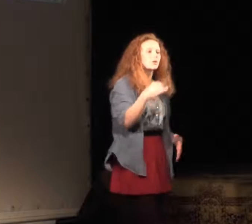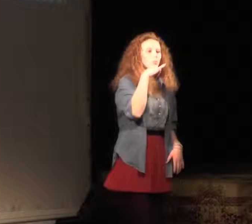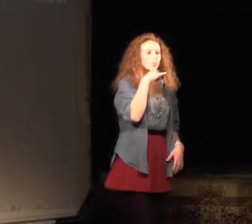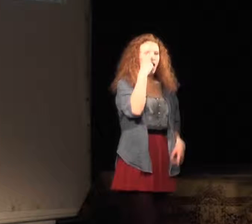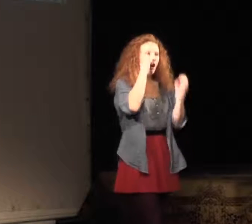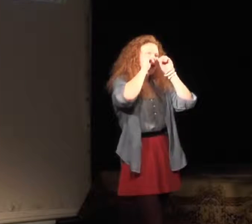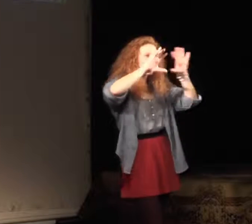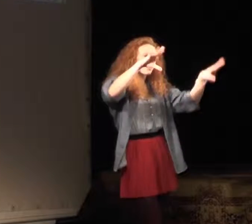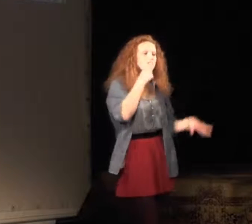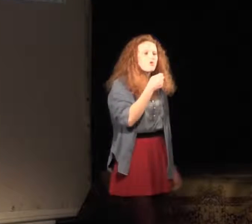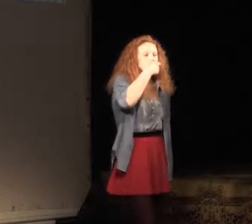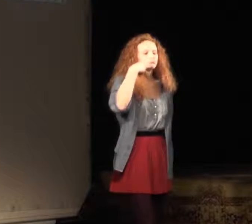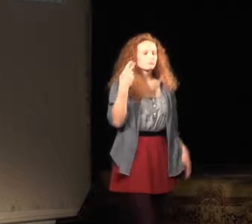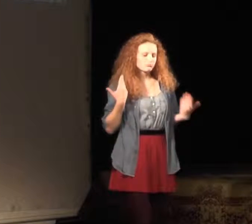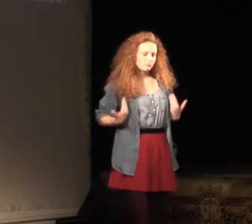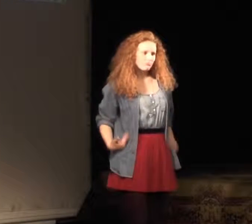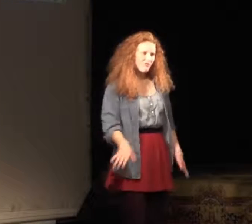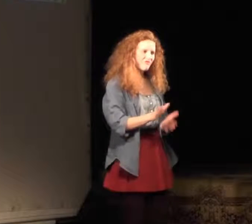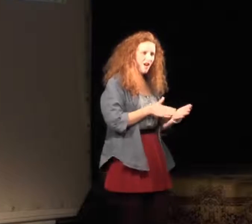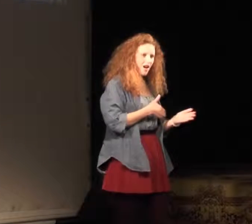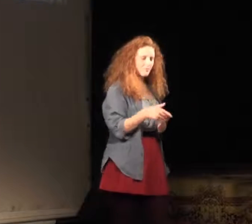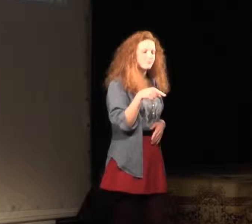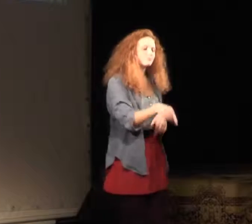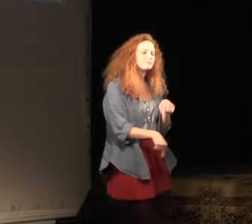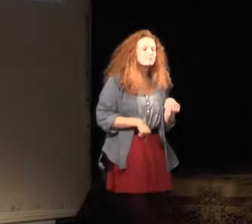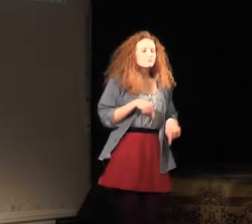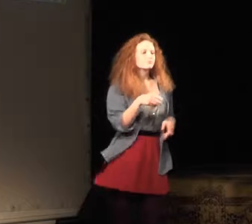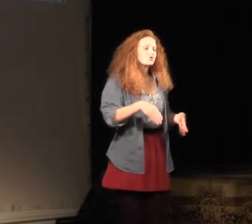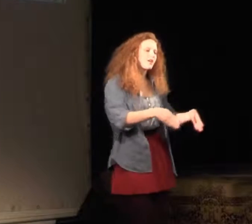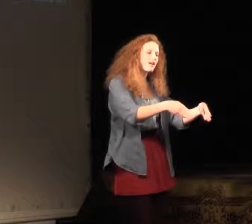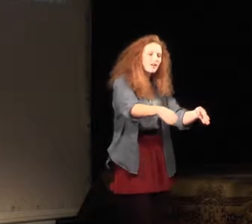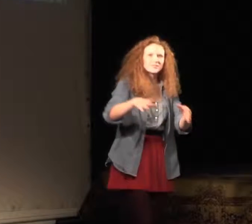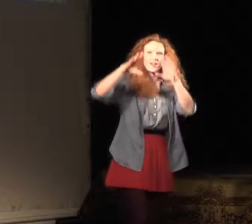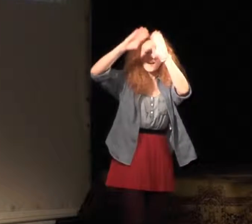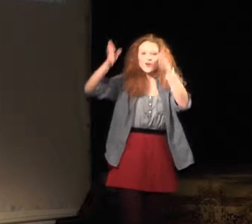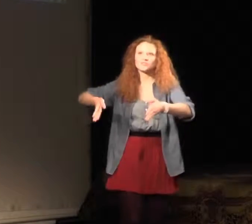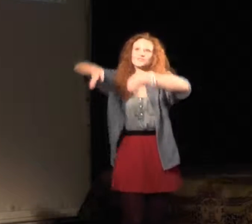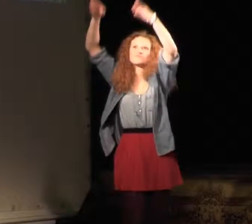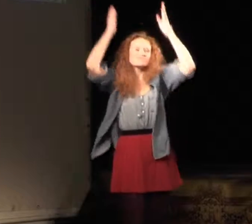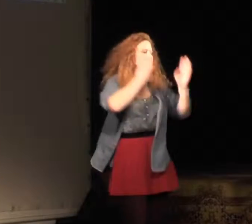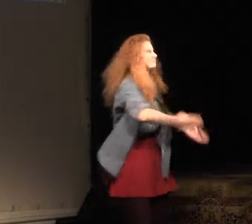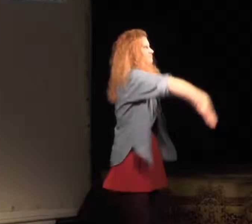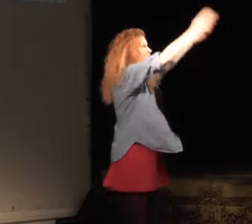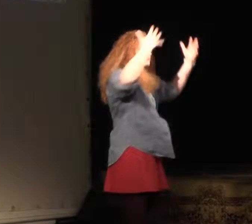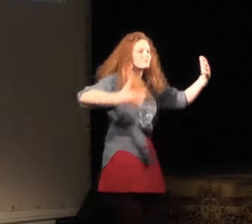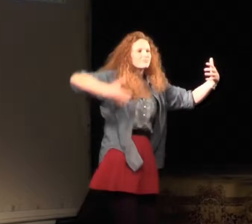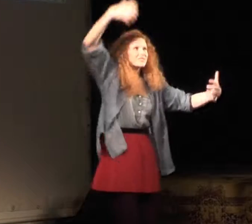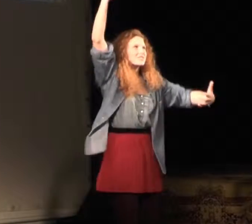haare sind rot und ich habe grüne augen die strahlen das habe einen roten mund und bunte kleidung an sie auf der